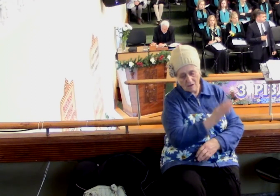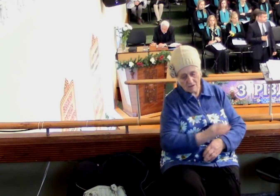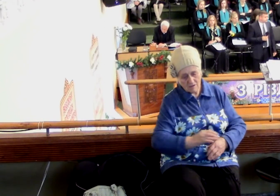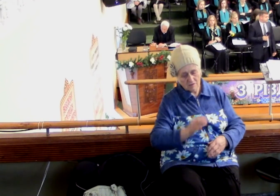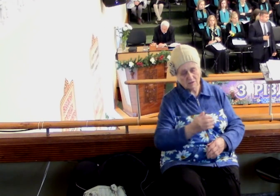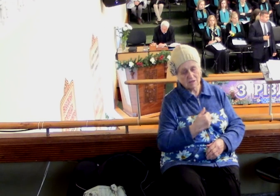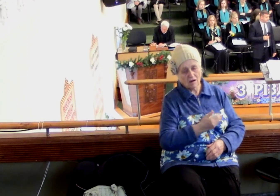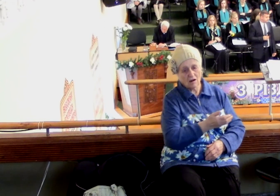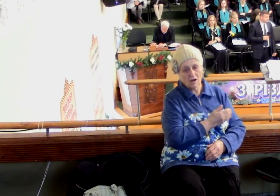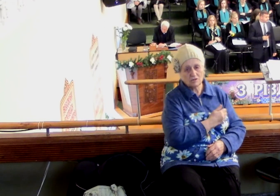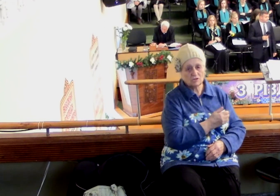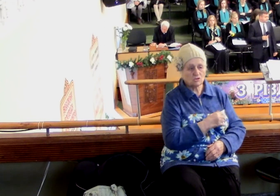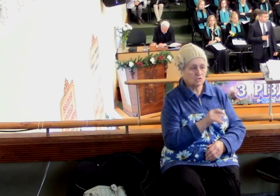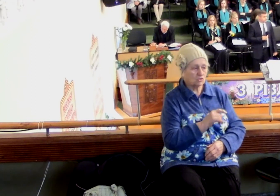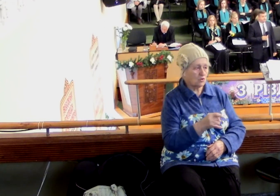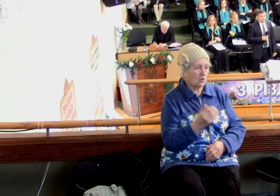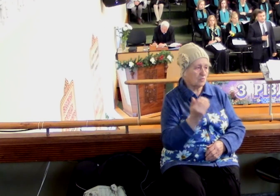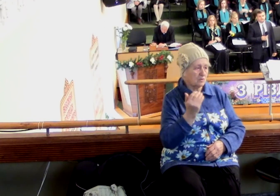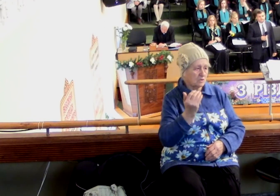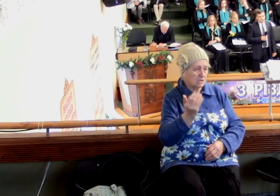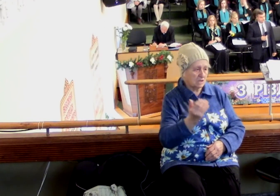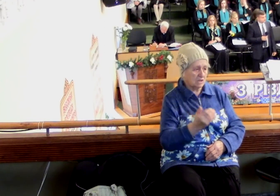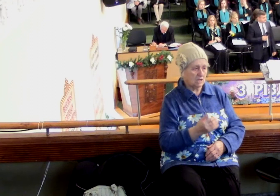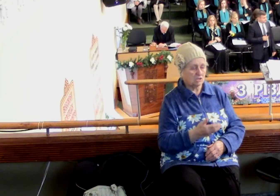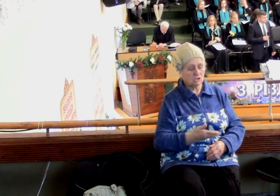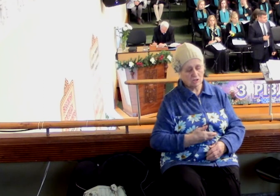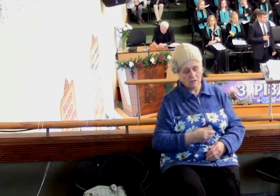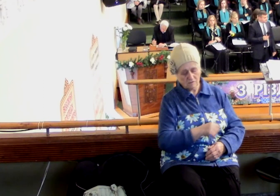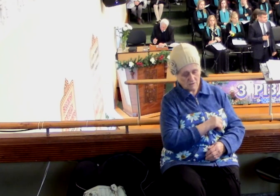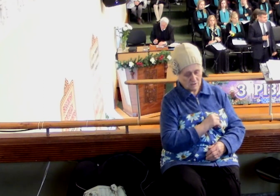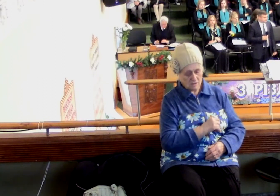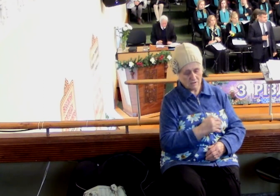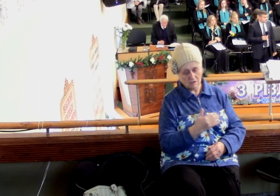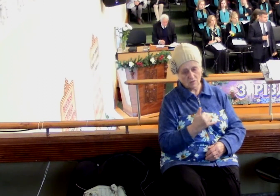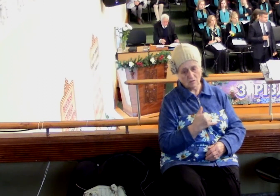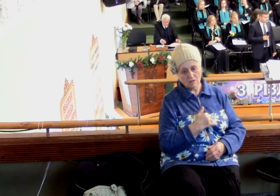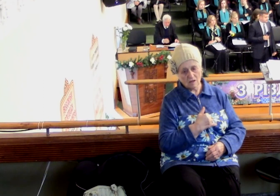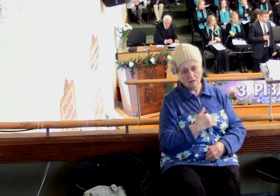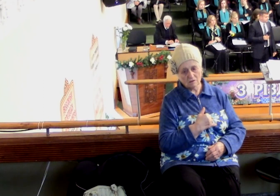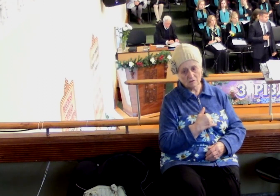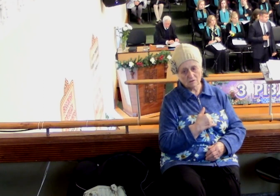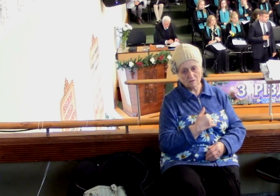Я хочу, чтоб Ты жил в сердце у меня.